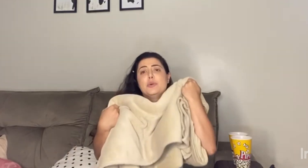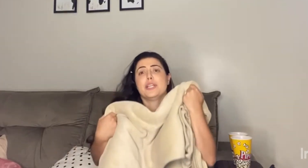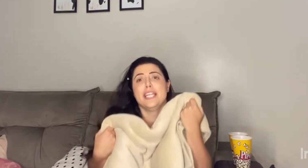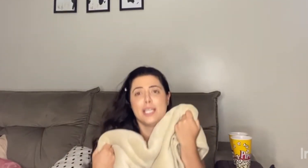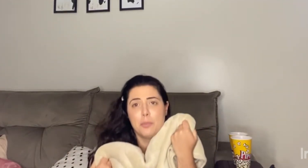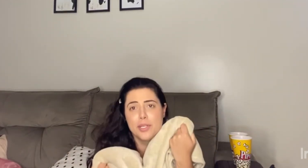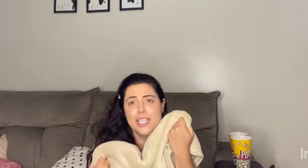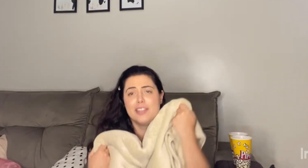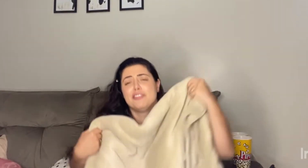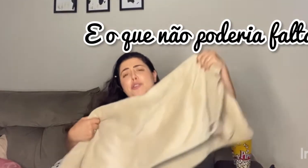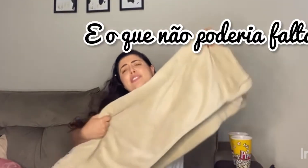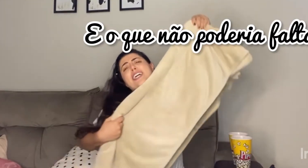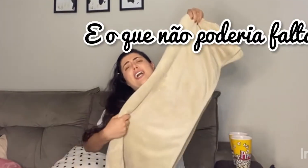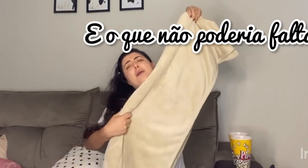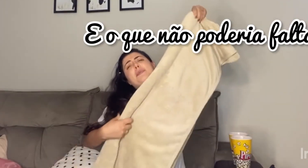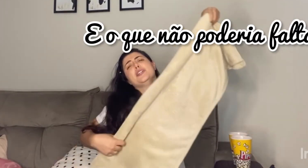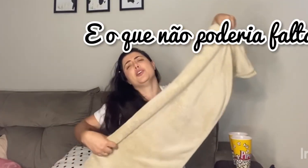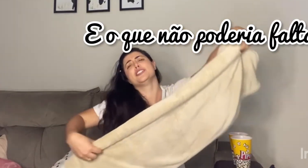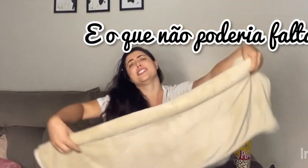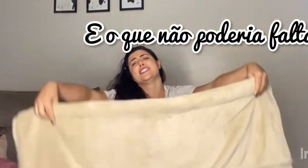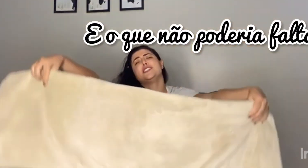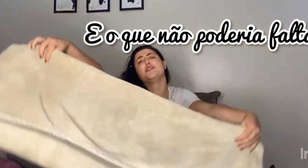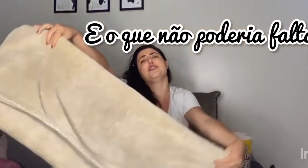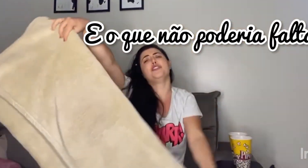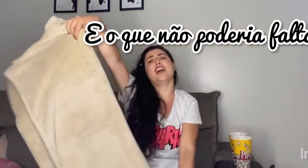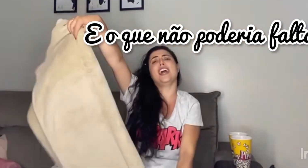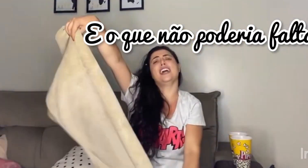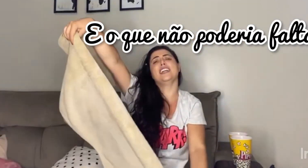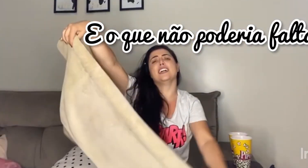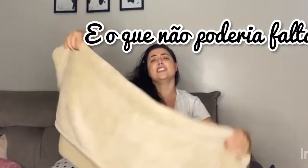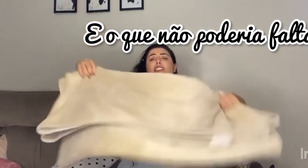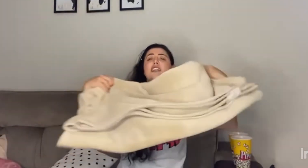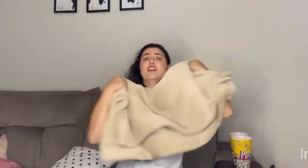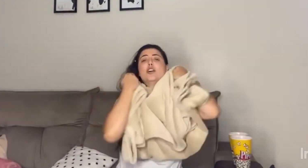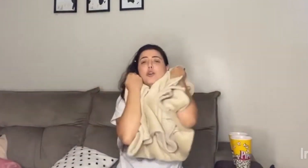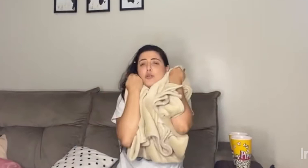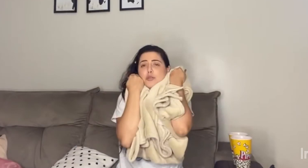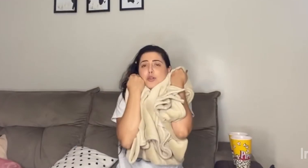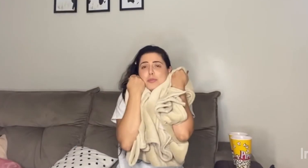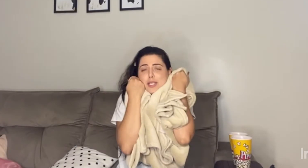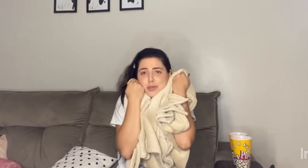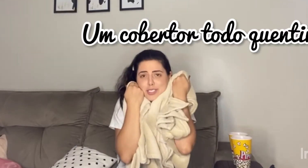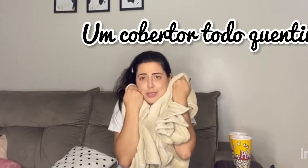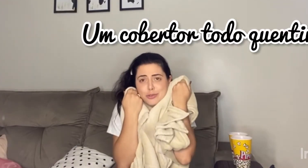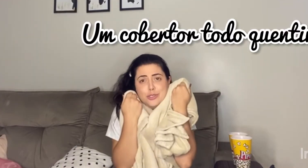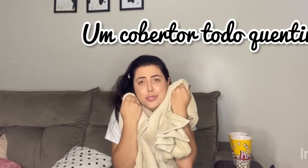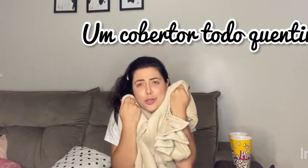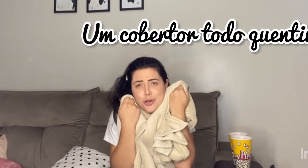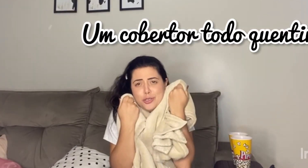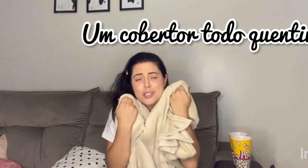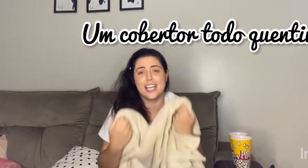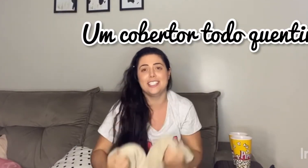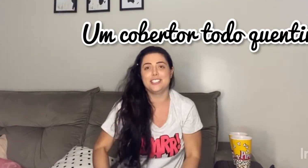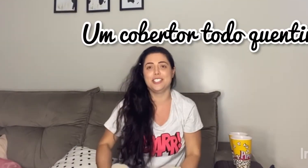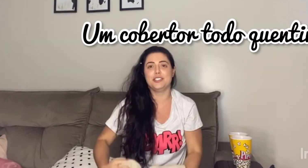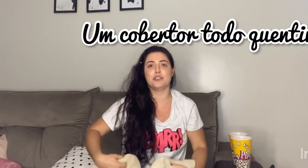Que não poderia faltar para nossas férias? Um cobertorzinho todo quentinho.